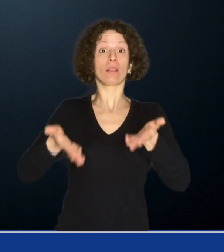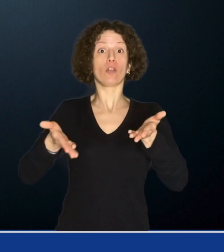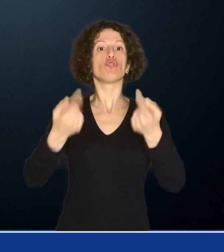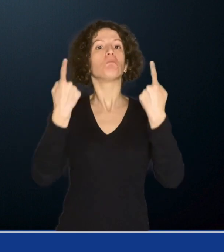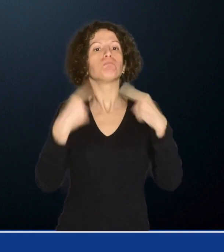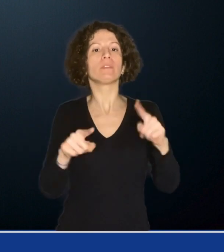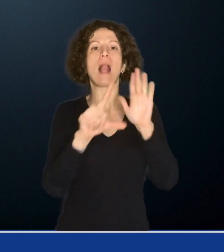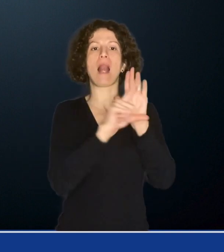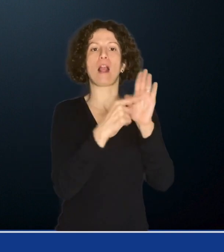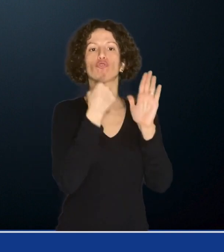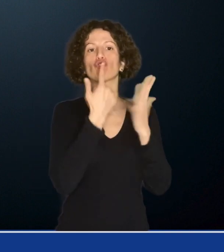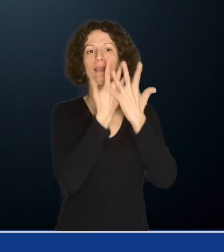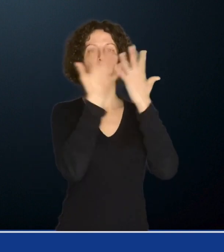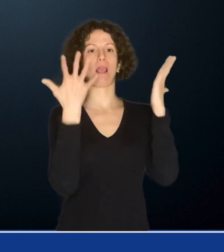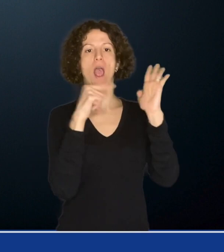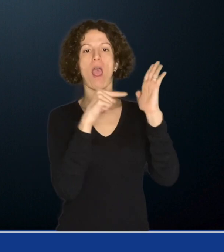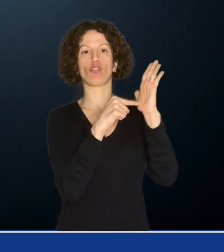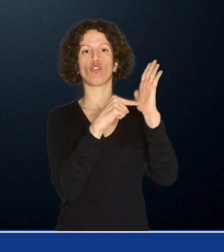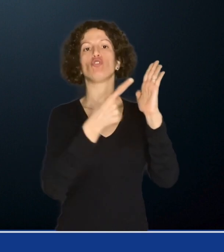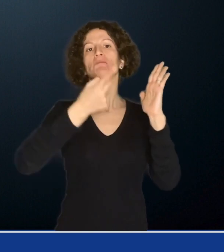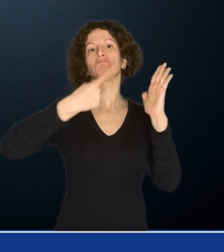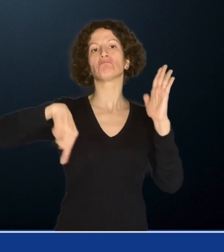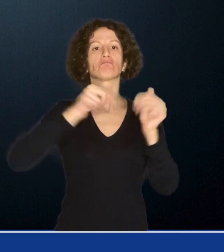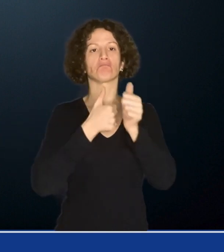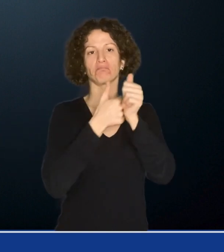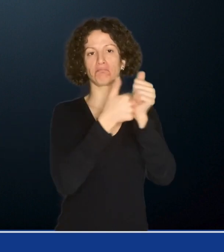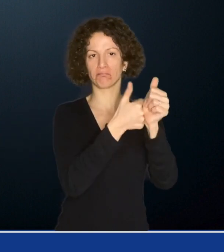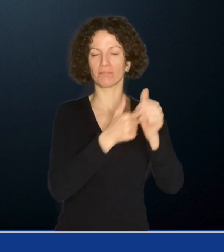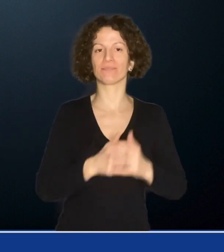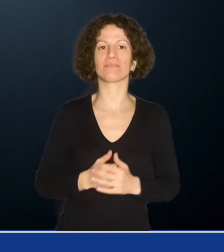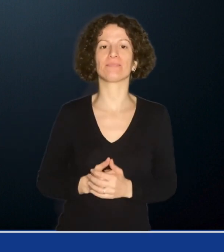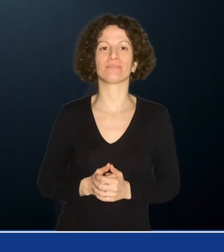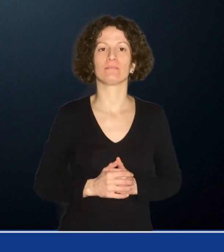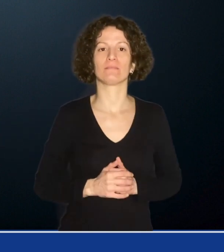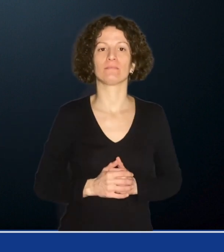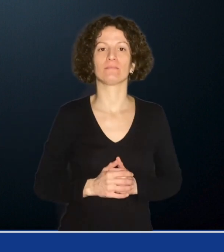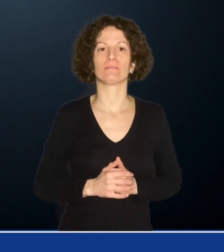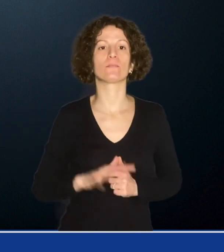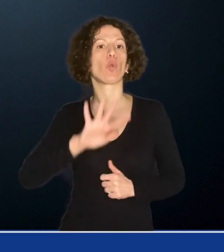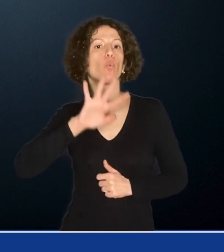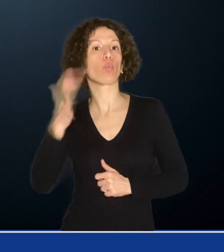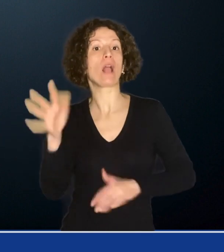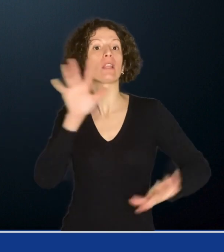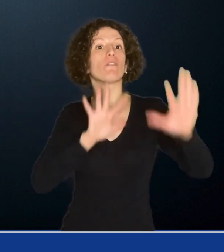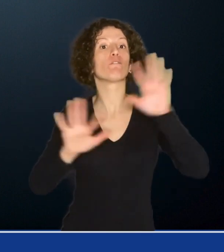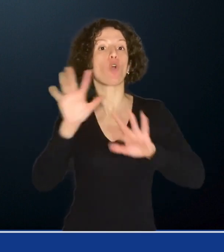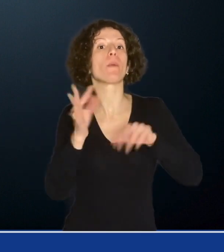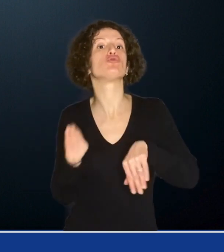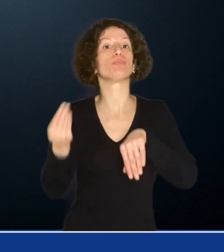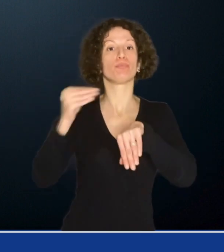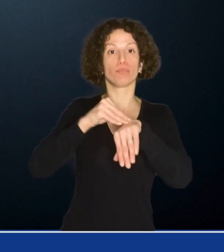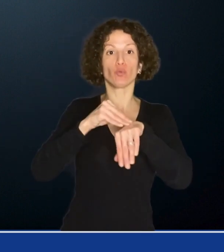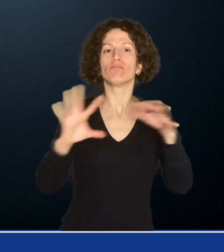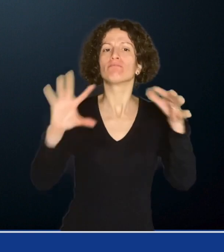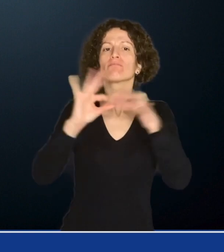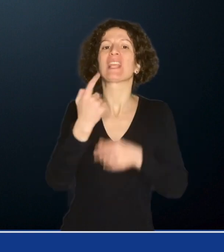occorre quindi fare riferimento esclusivamente alla normativa vigente un altro aspetto da considerare è quello